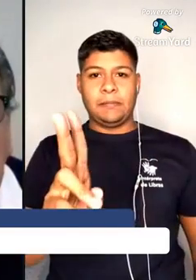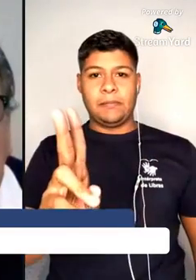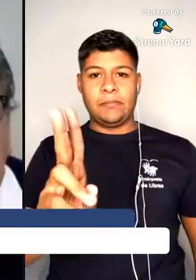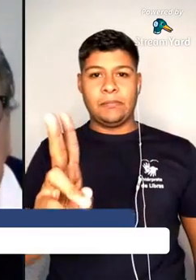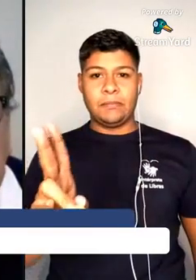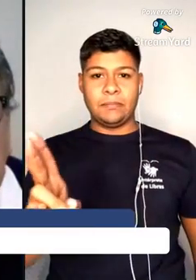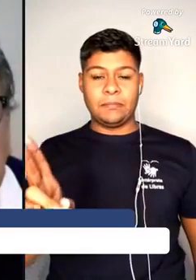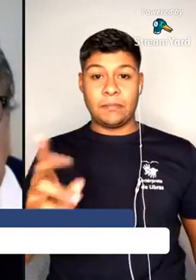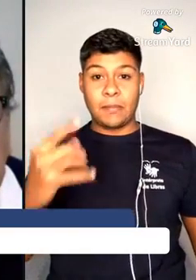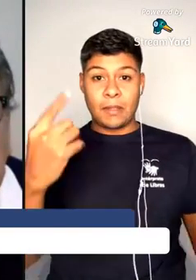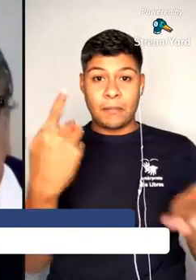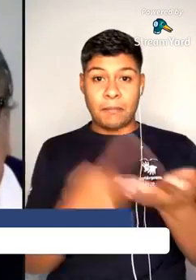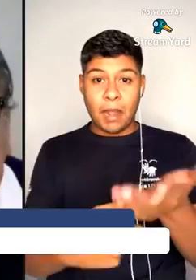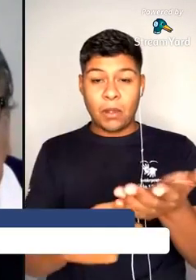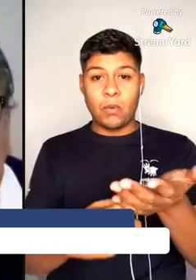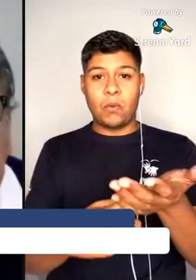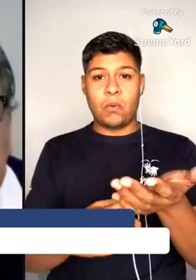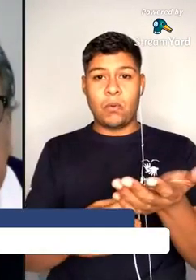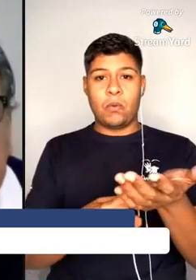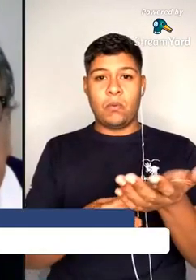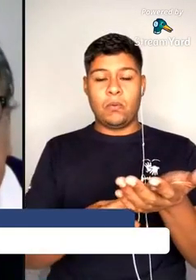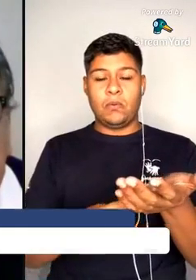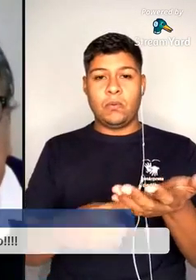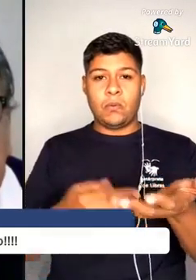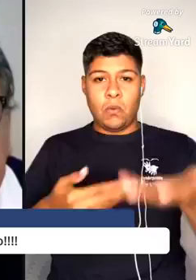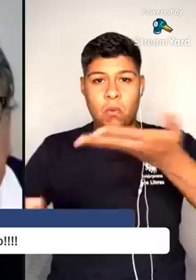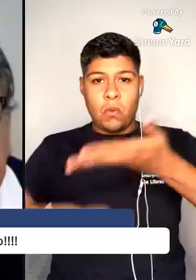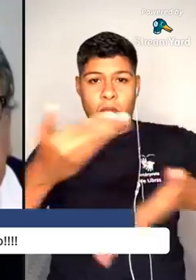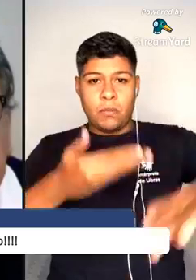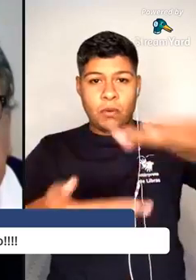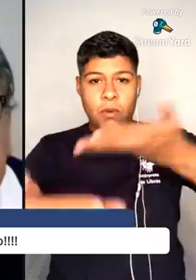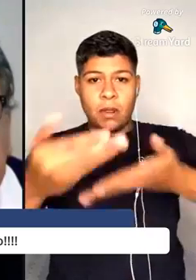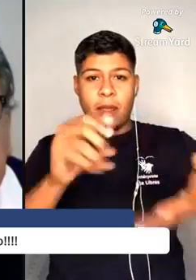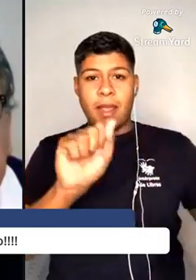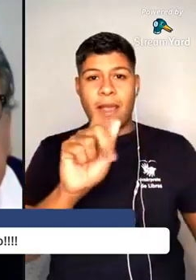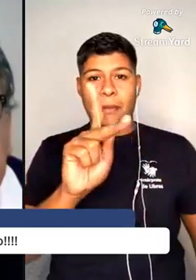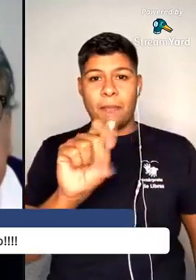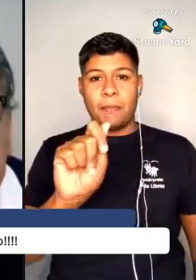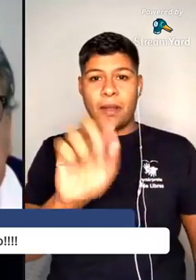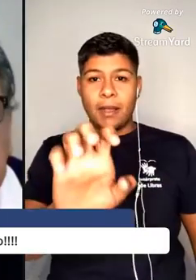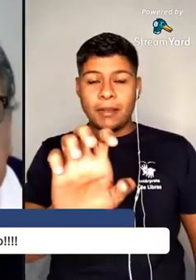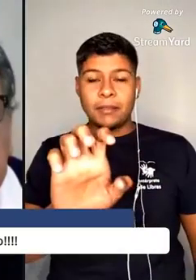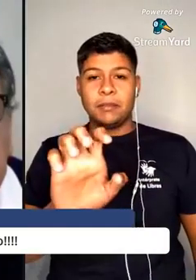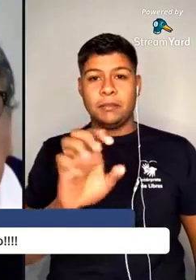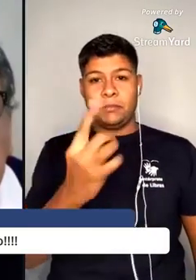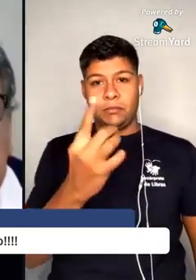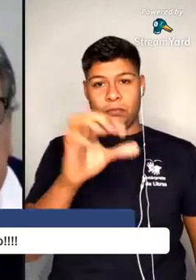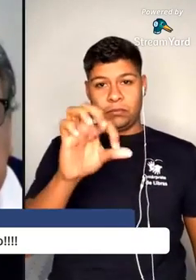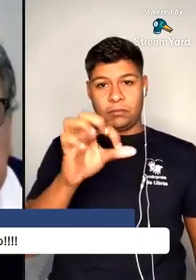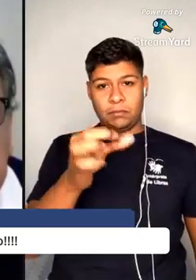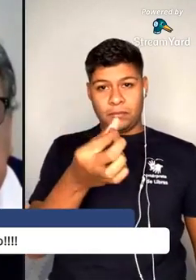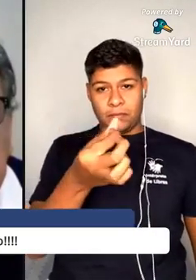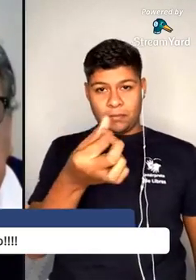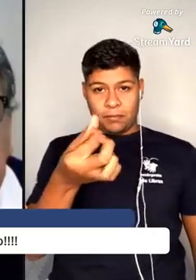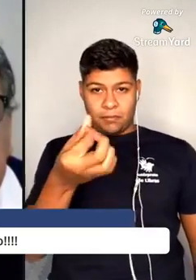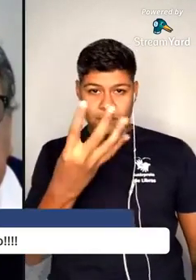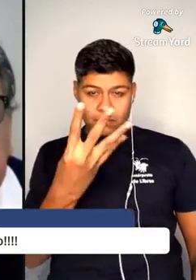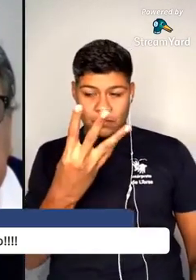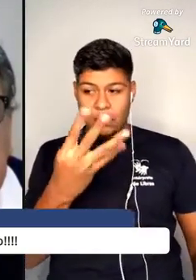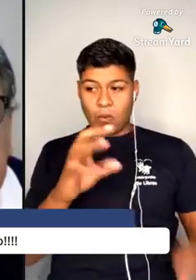aquilo marcou, e quando fui colaborar lá na APAE, a partir de 73, no terceiro